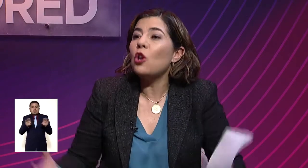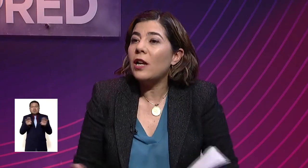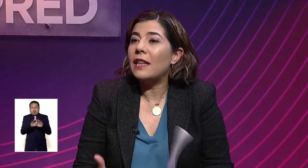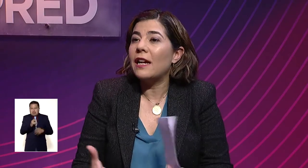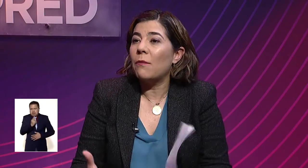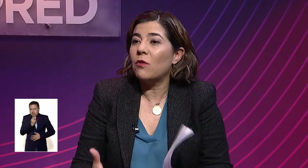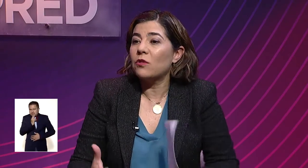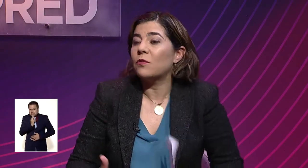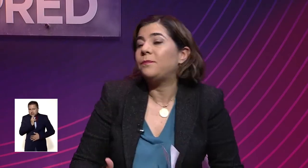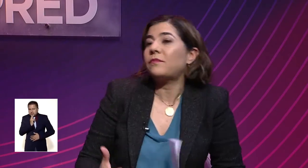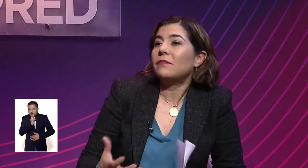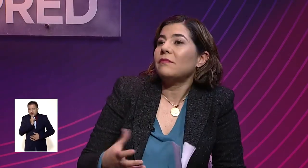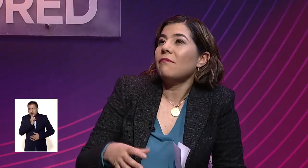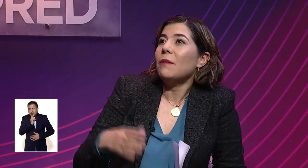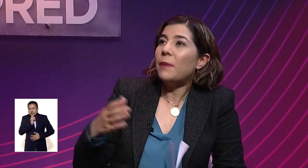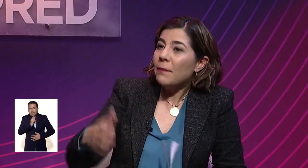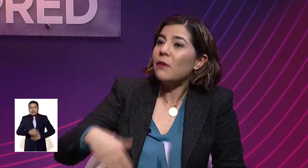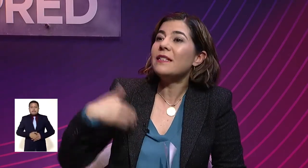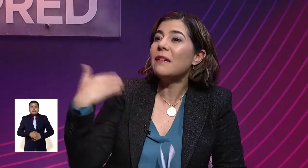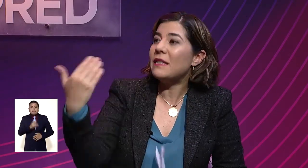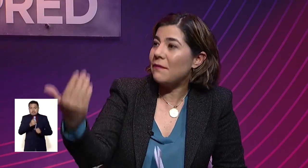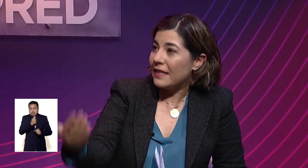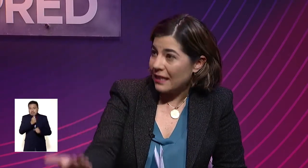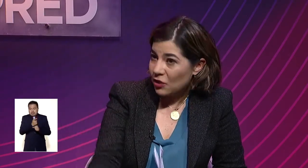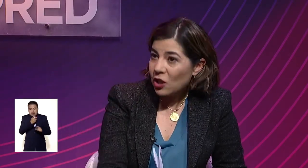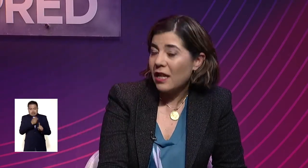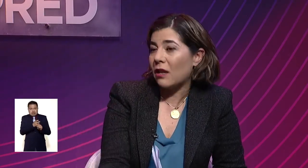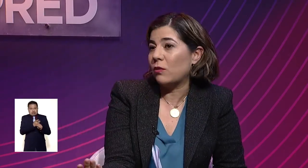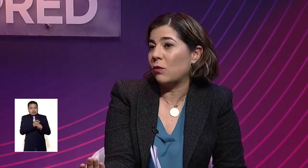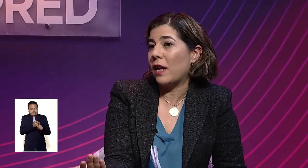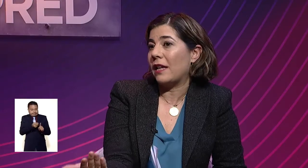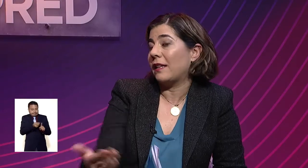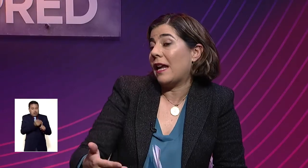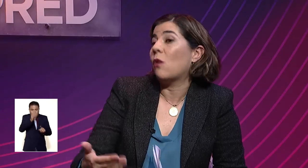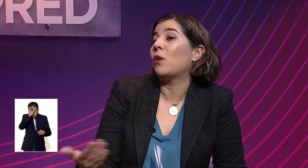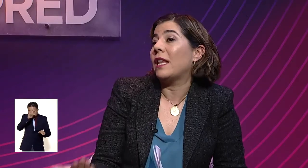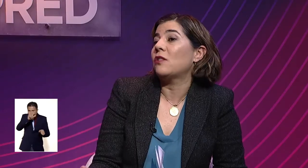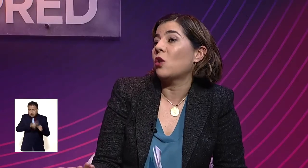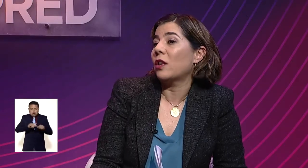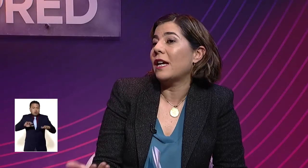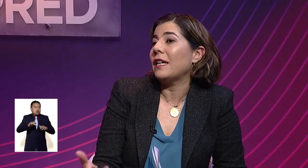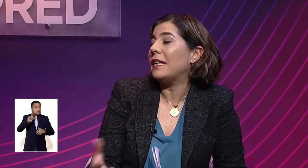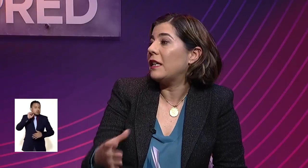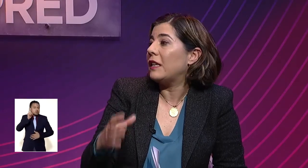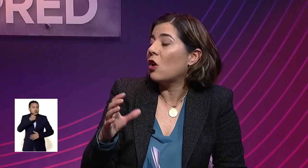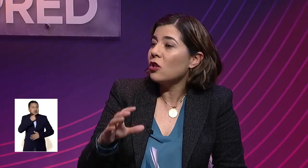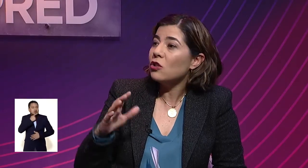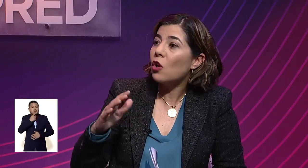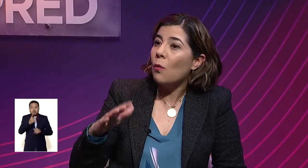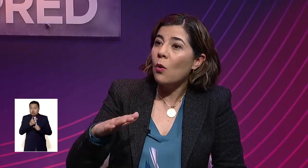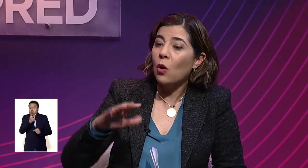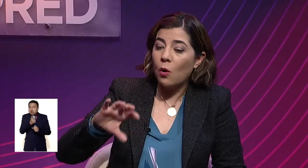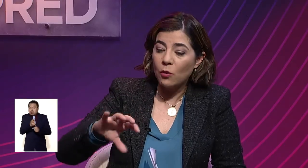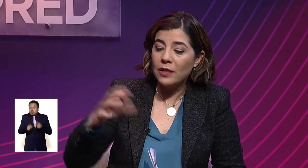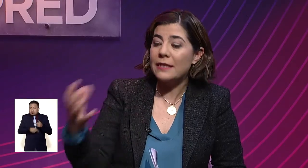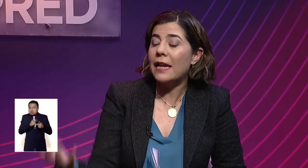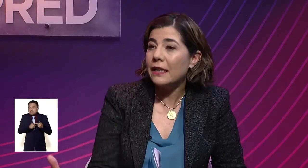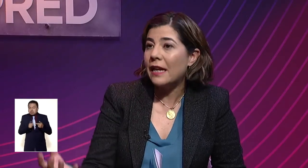funciona, digamos, primero, esta invisibilización de la cultura de la comunidad sorda y dos, cómo se inserta,